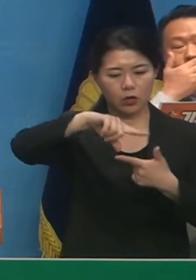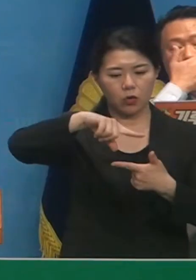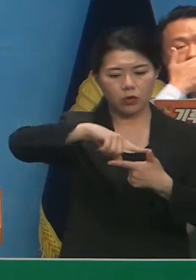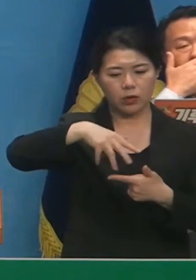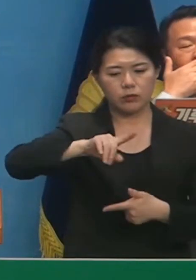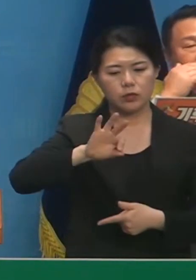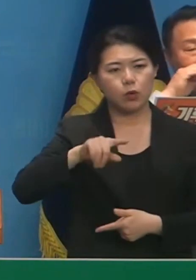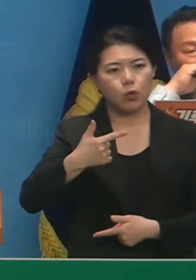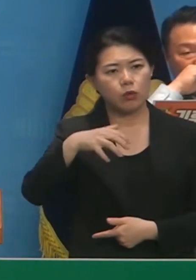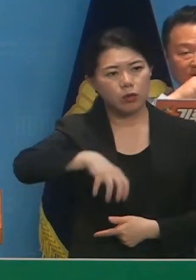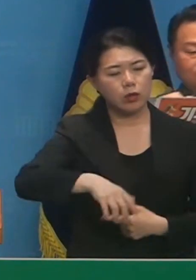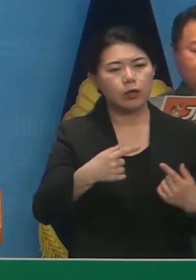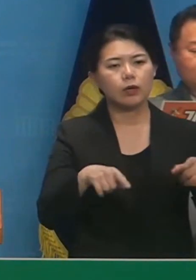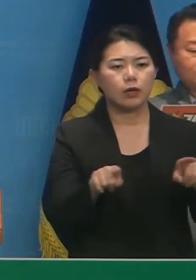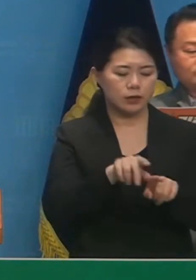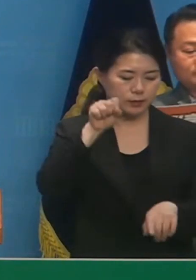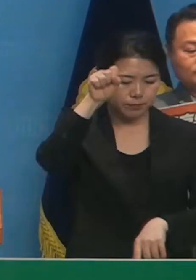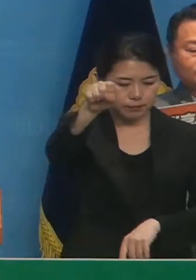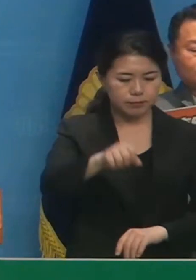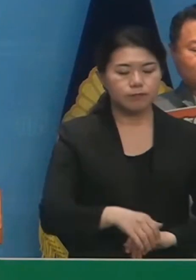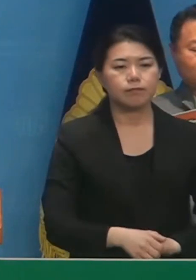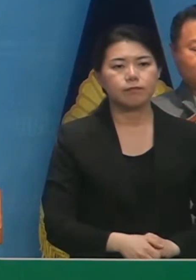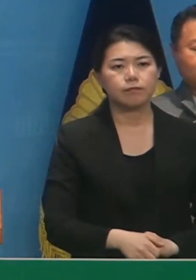창원에서 함께 싸웁니다.